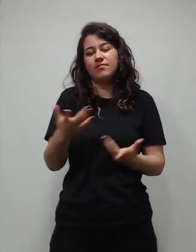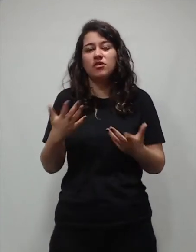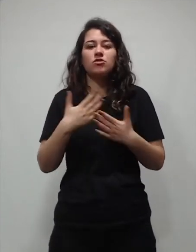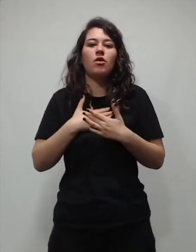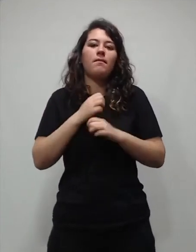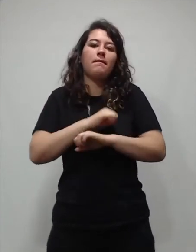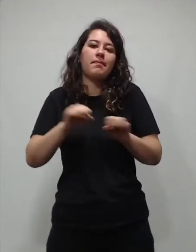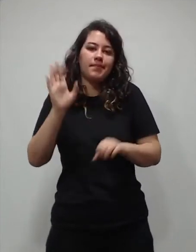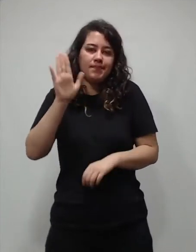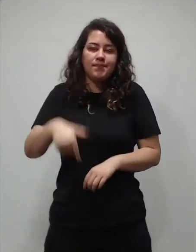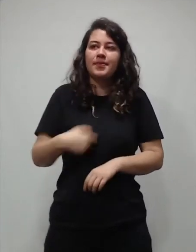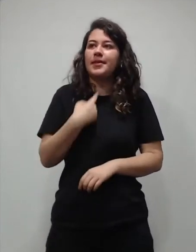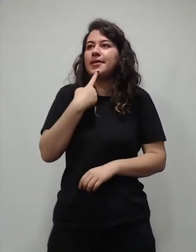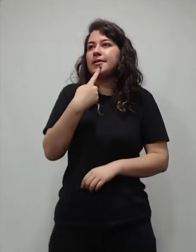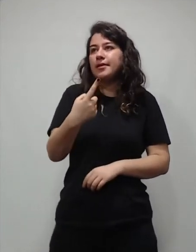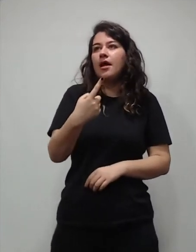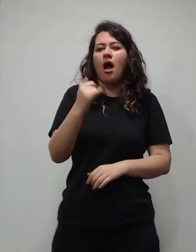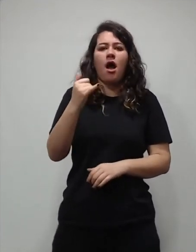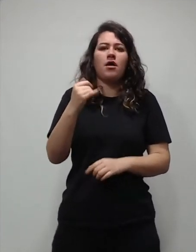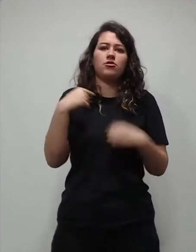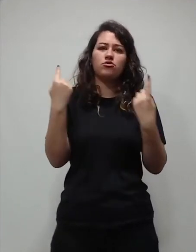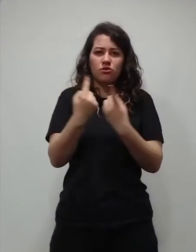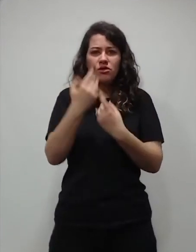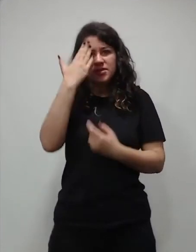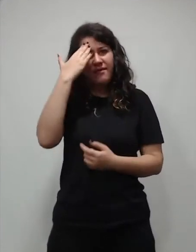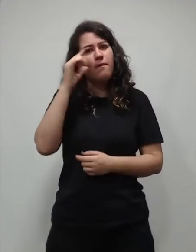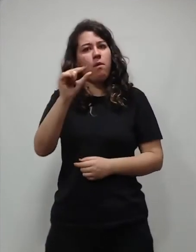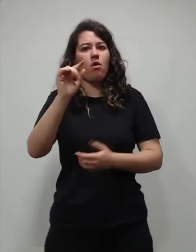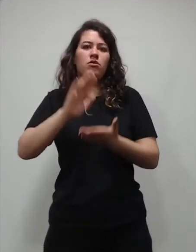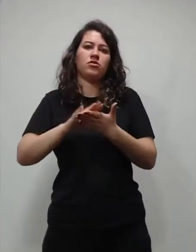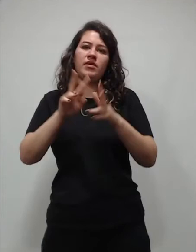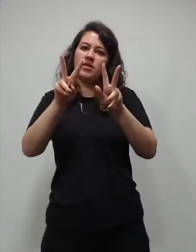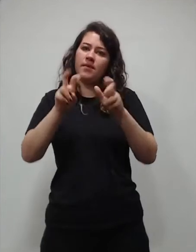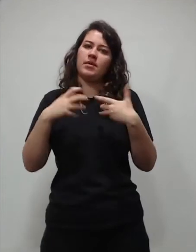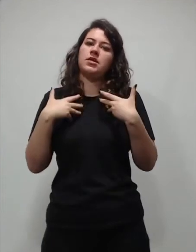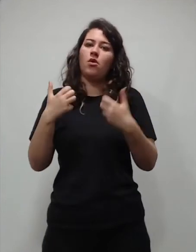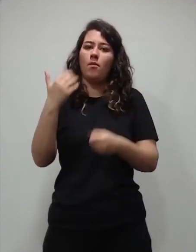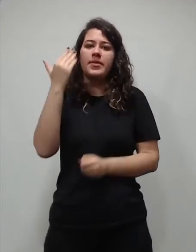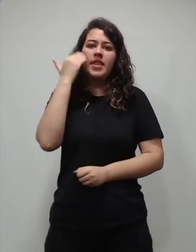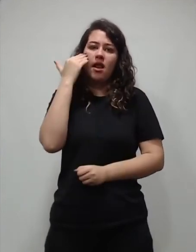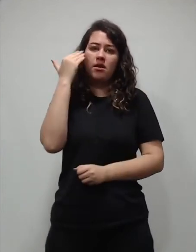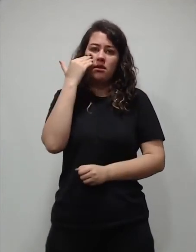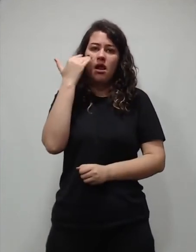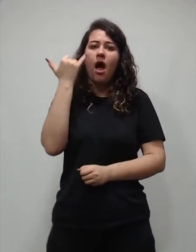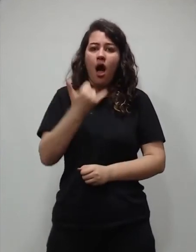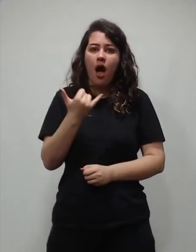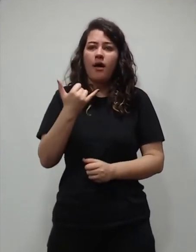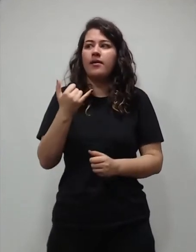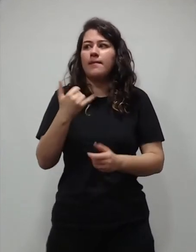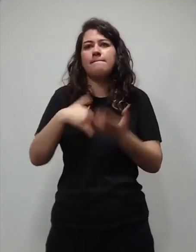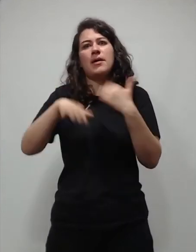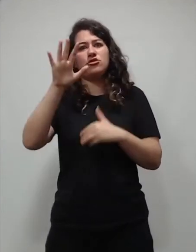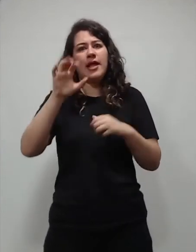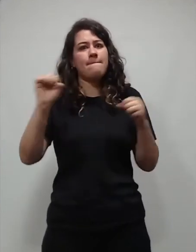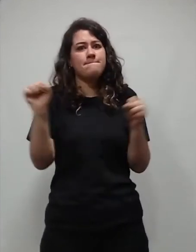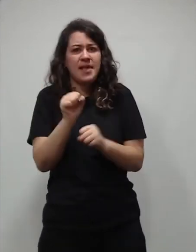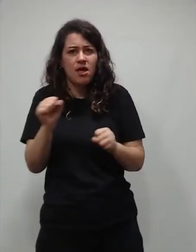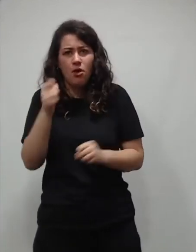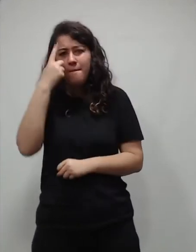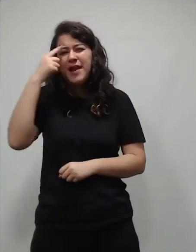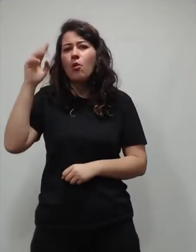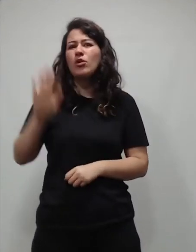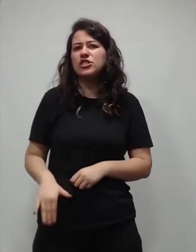Yo puedo decir que sabemos muy poco de los temas de salud mental y hay mucho miedo y muchos